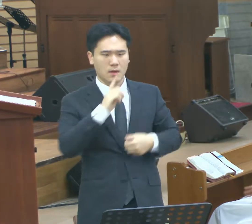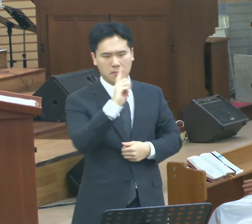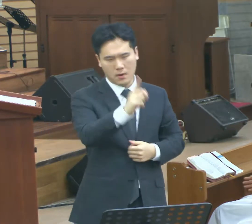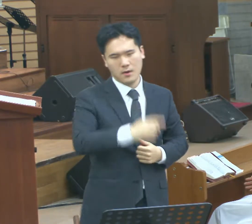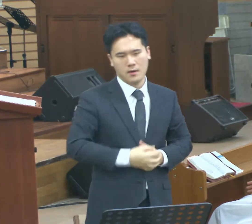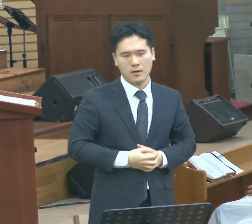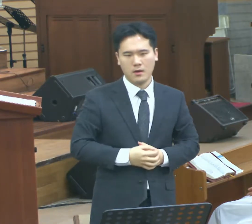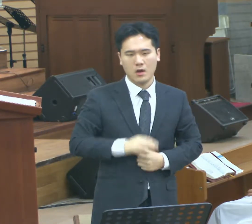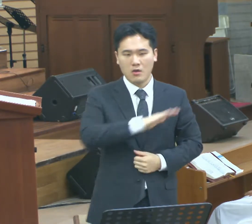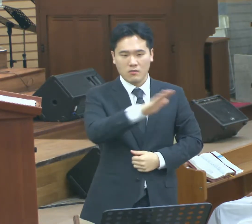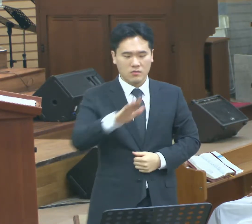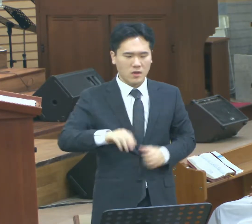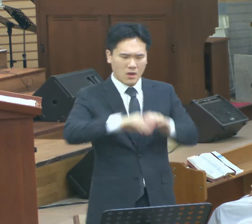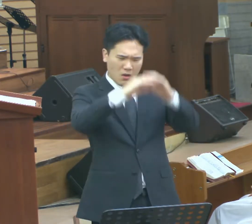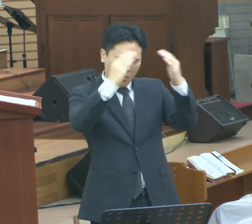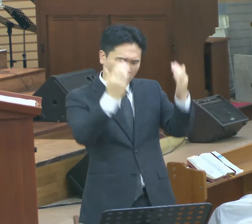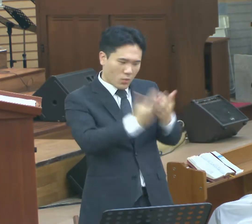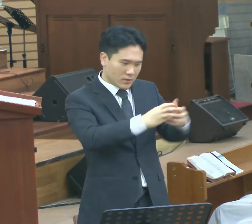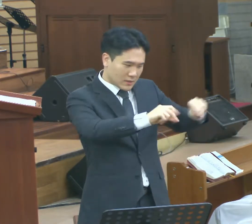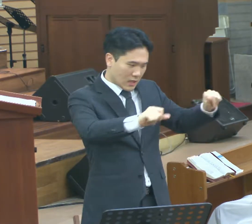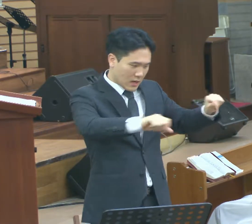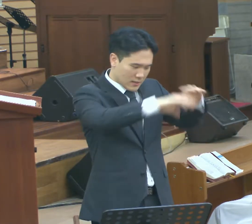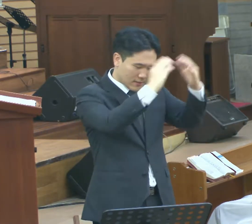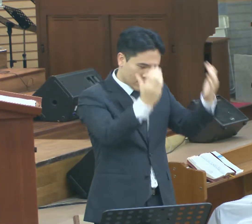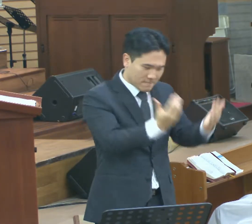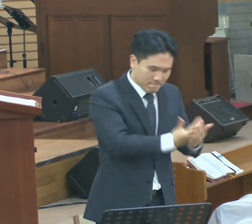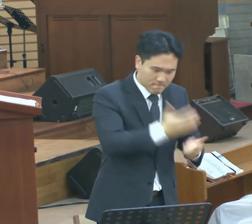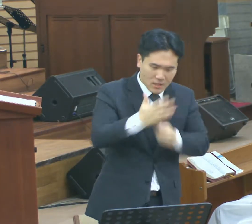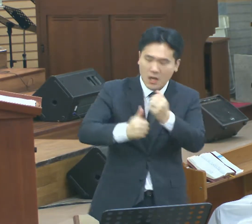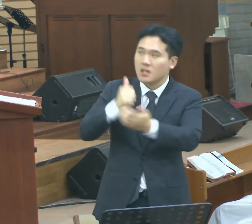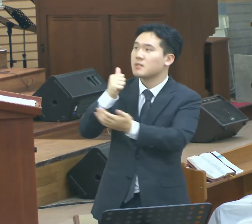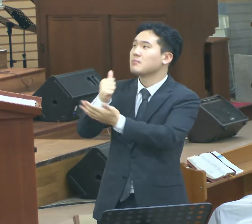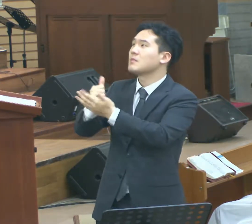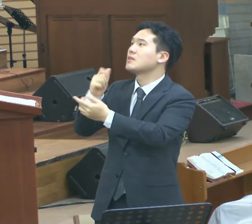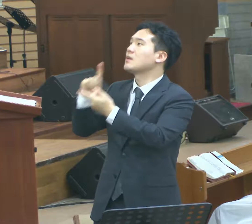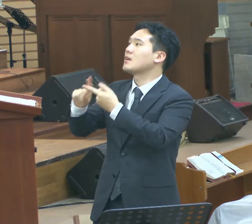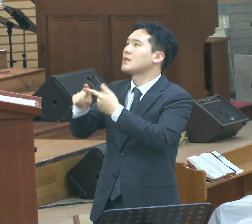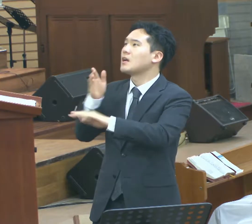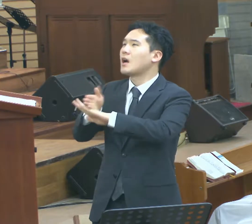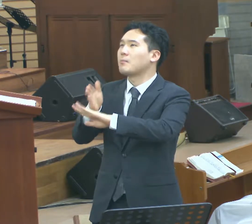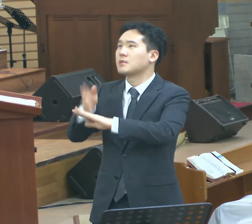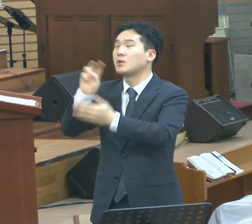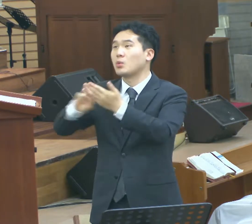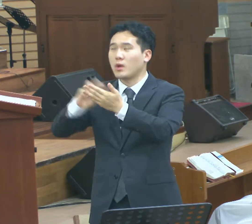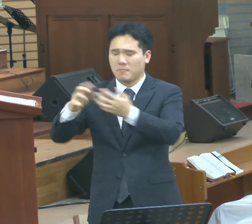노래로 가득 차야 된다, 이런 열망이 가득한 아주 특별한 시를 우리가 읽었습니다.